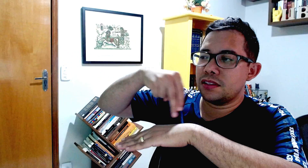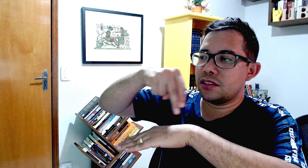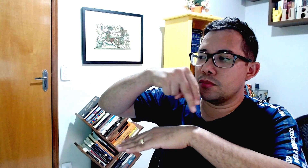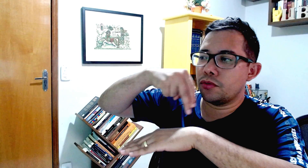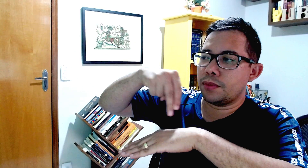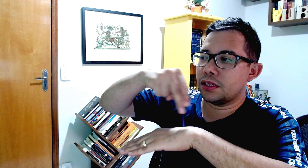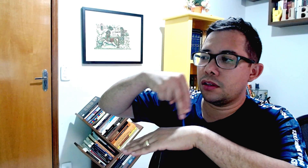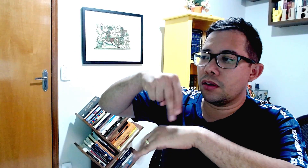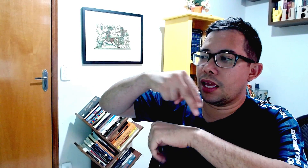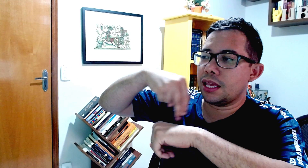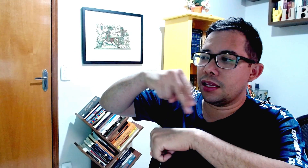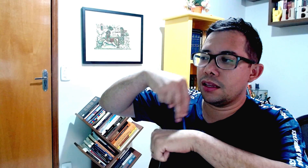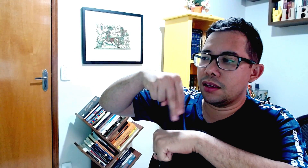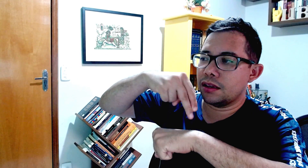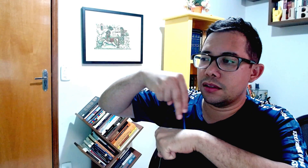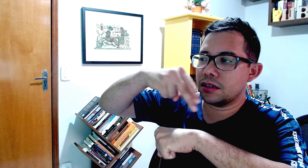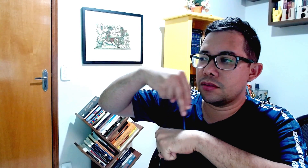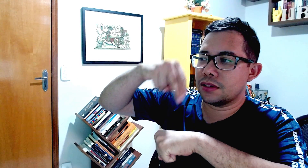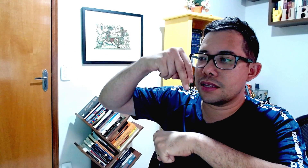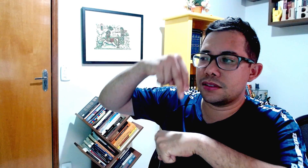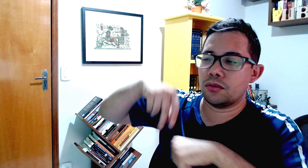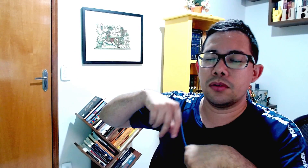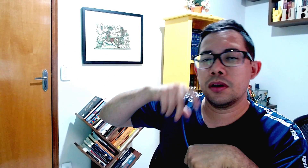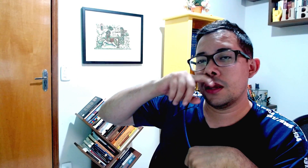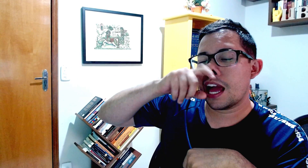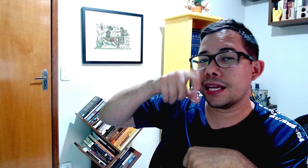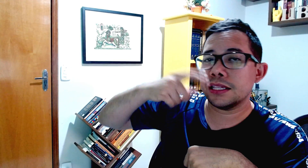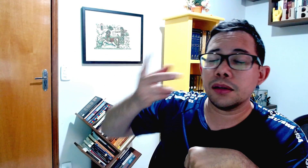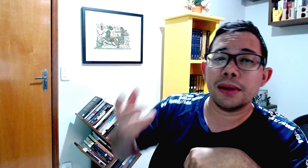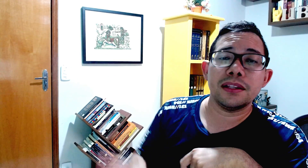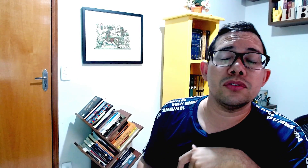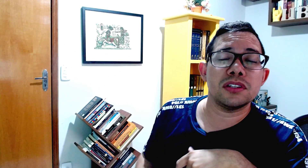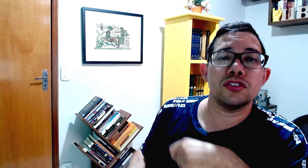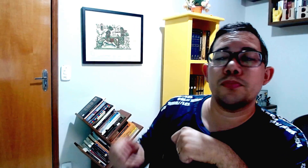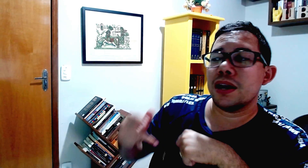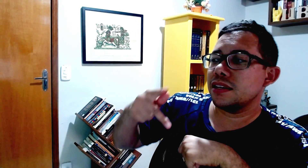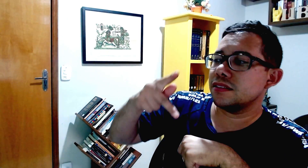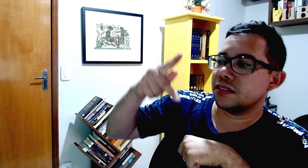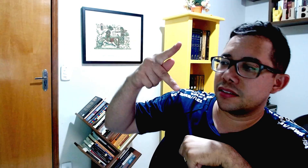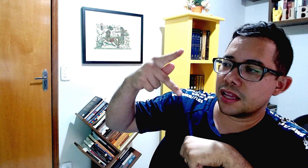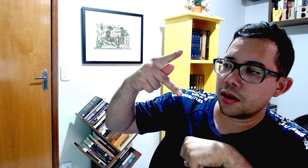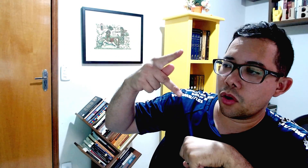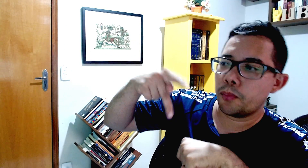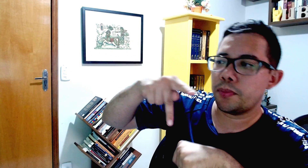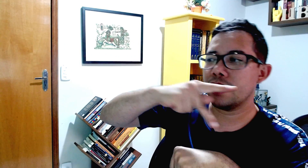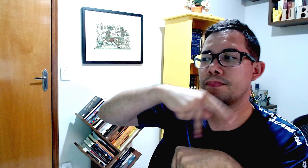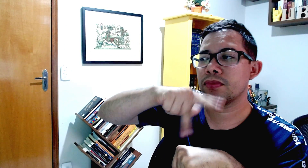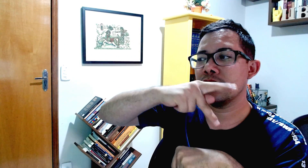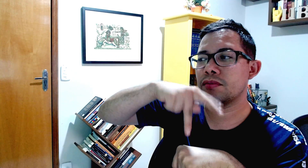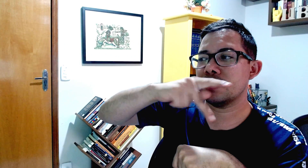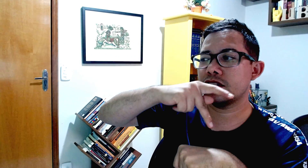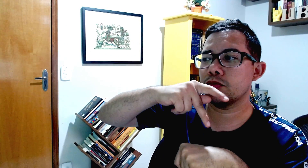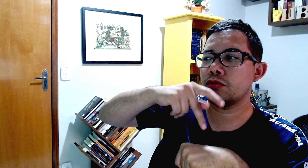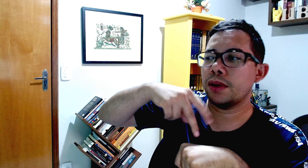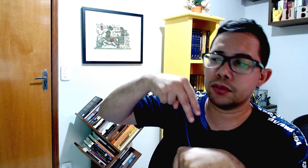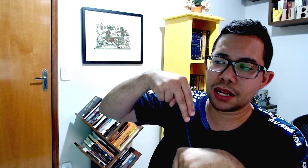esse movimento aqui, ó, N, certo? Nação. Aqui também tem o sinal de países, tá? Ó, o P faz esse movimento,